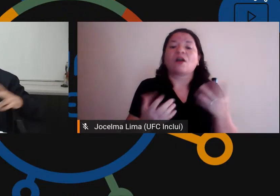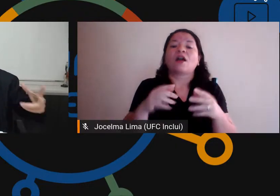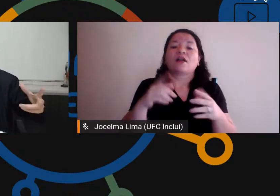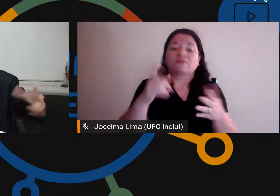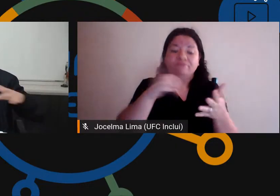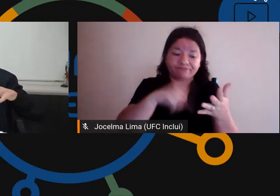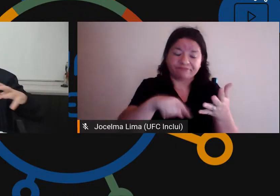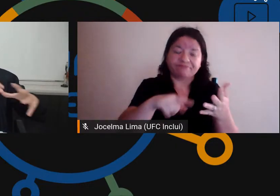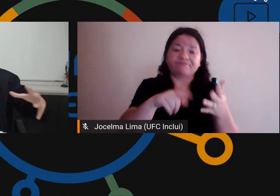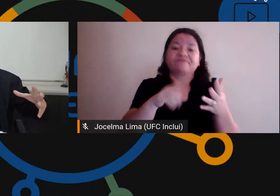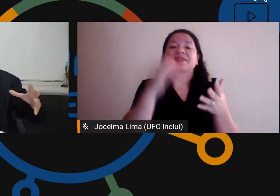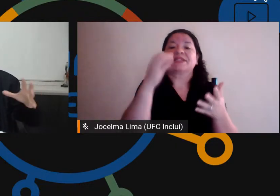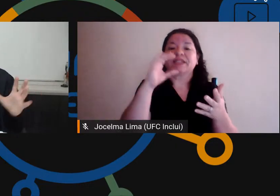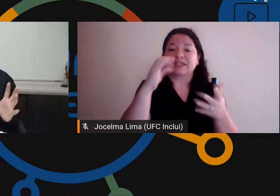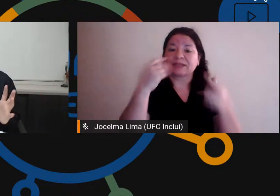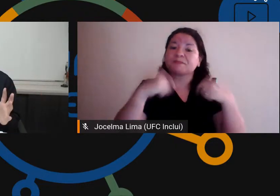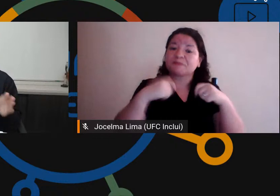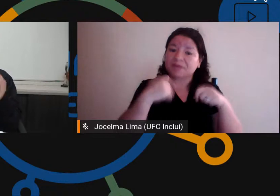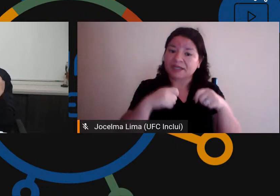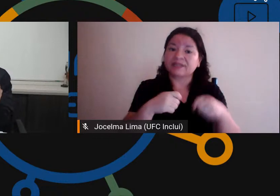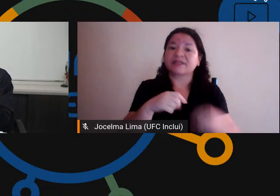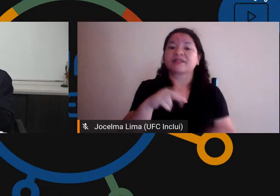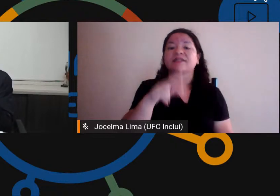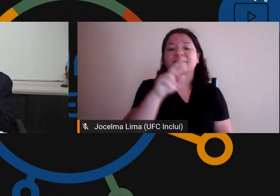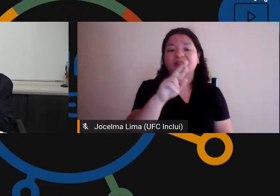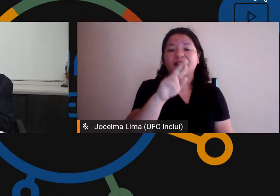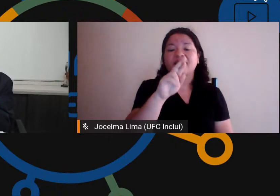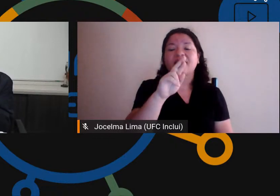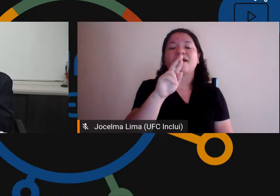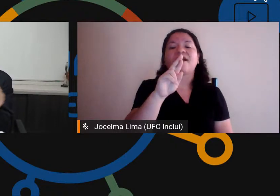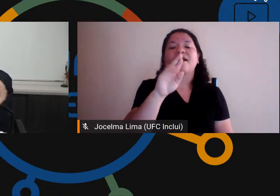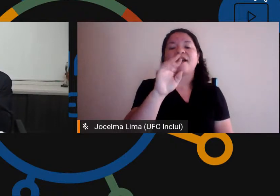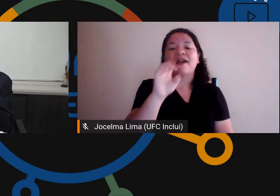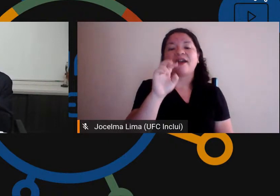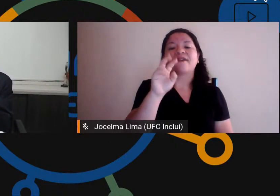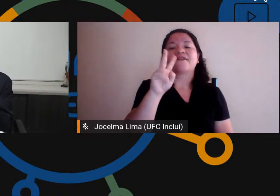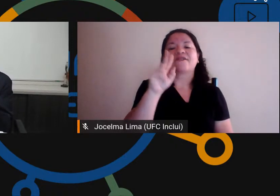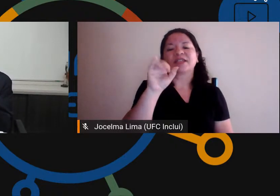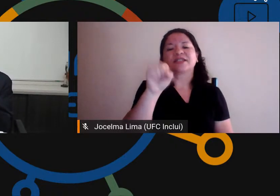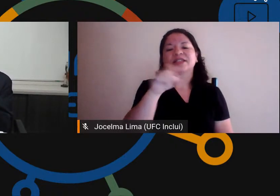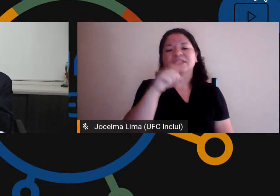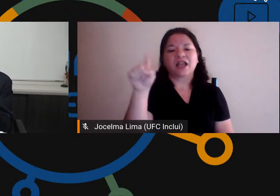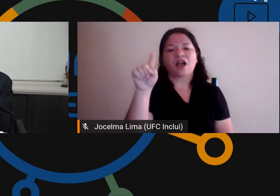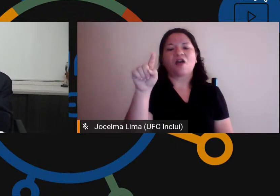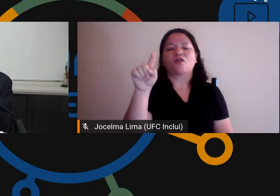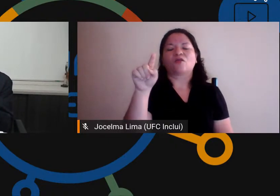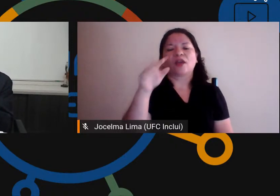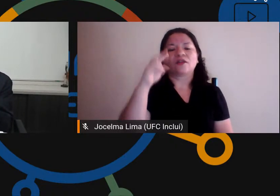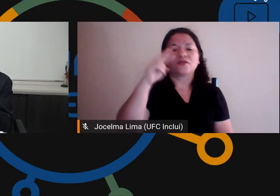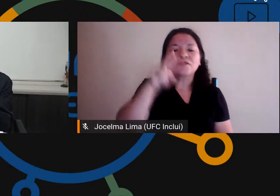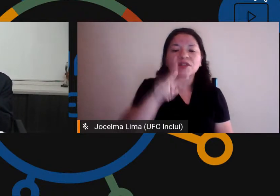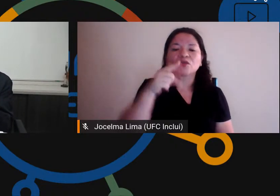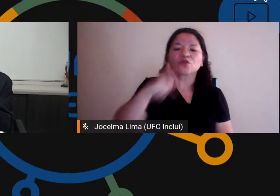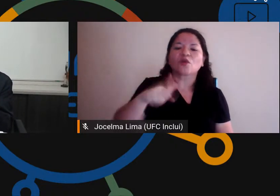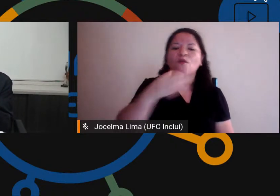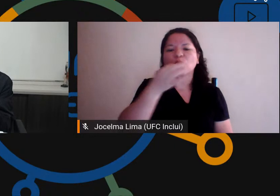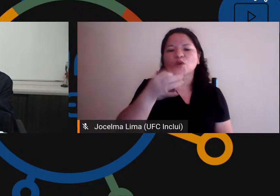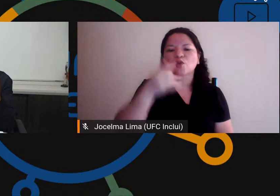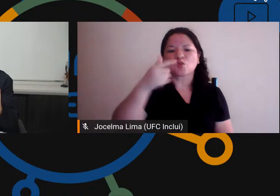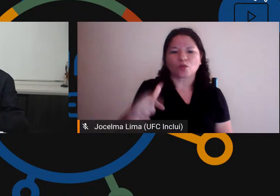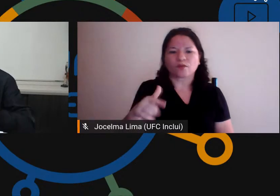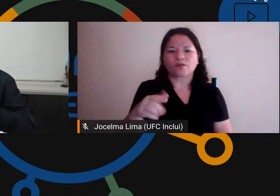uma overview. Ele traz uma visão geral sobre um determinado tema. O tema pode ser mais específico. Sobre um determinado tema.